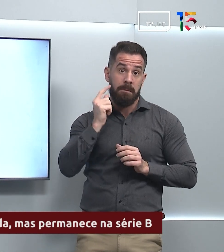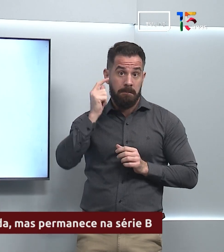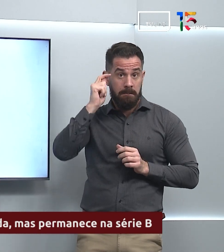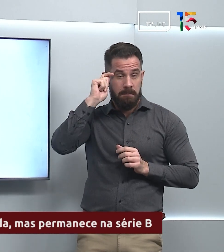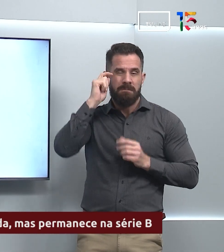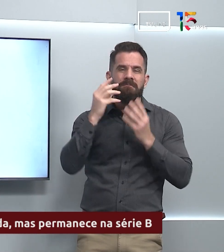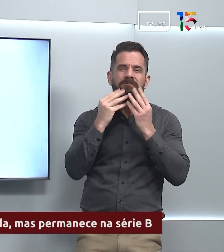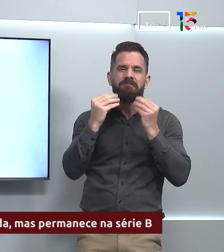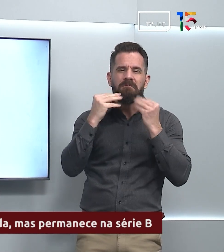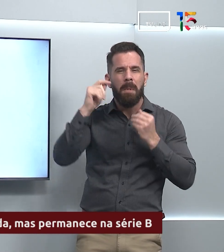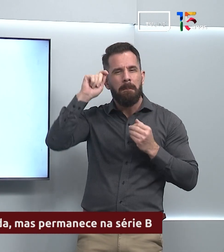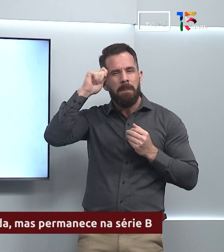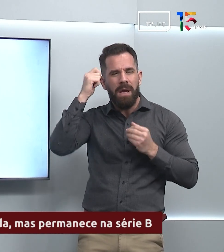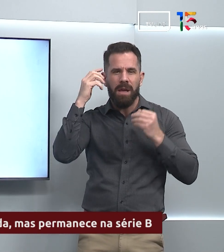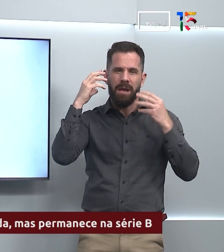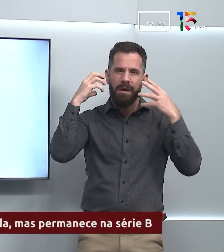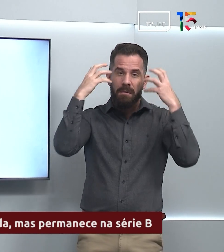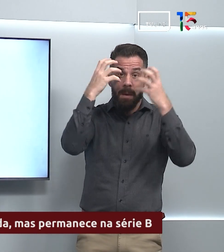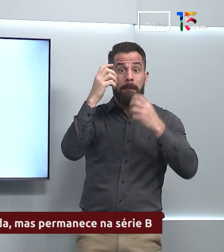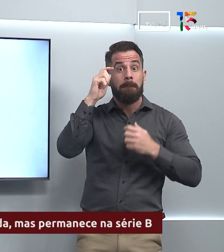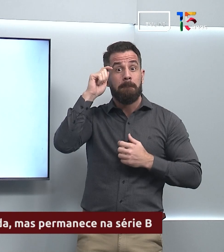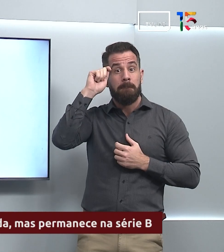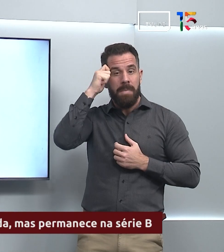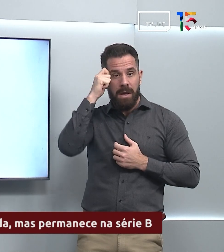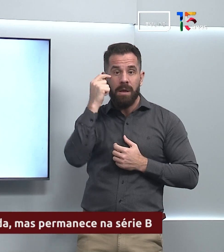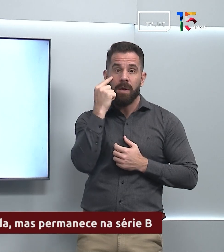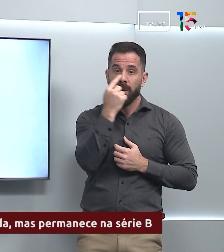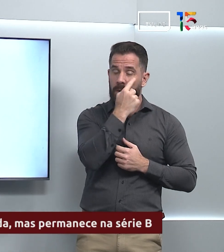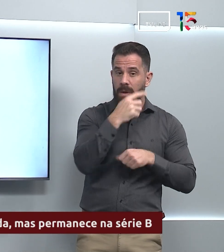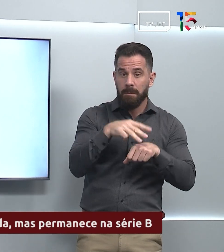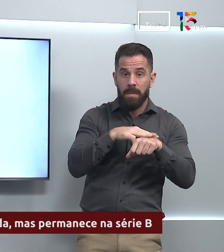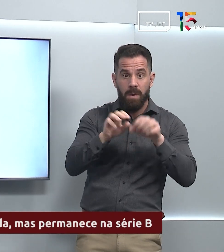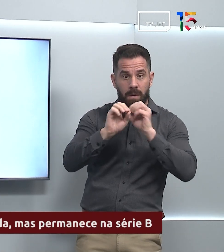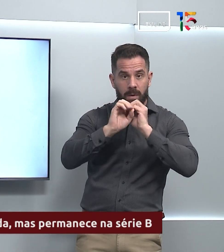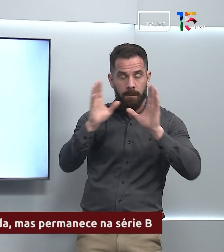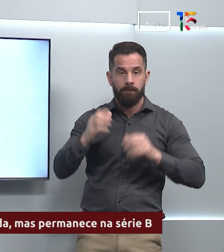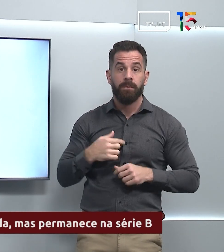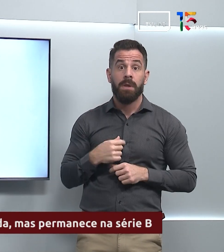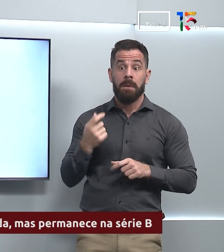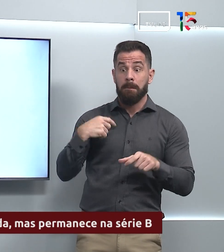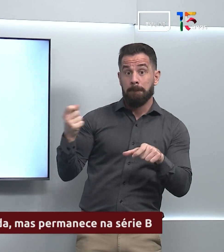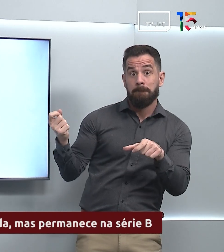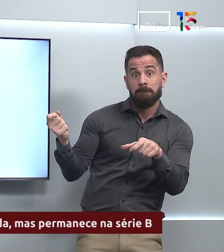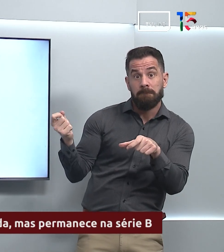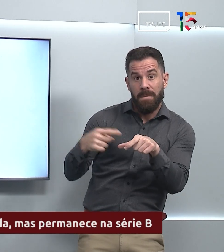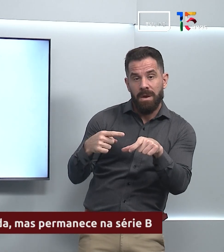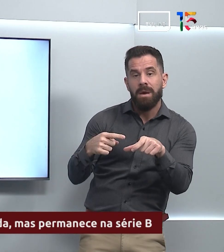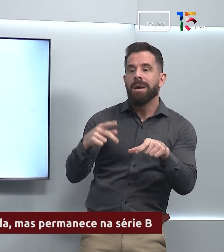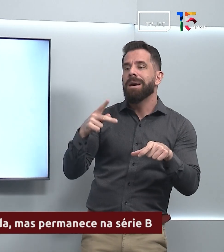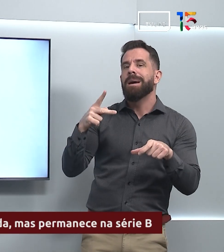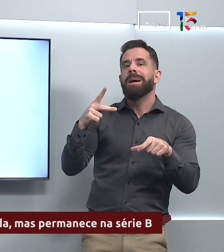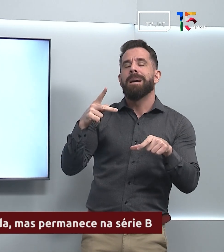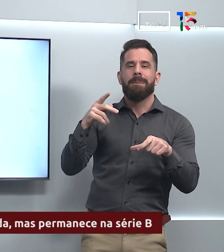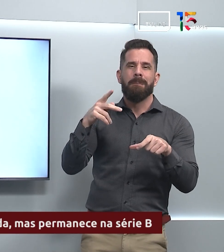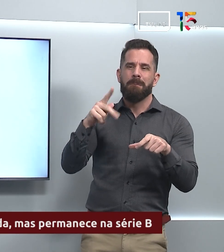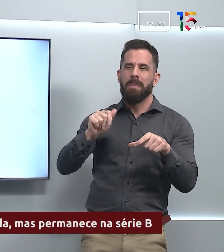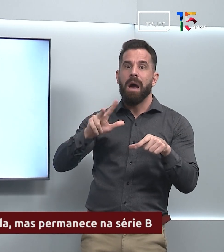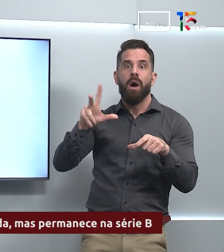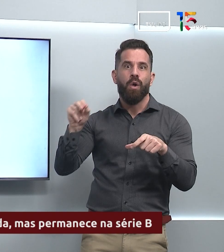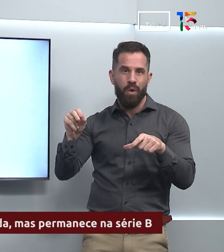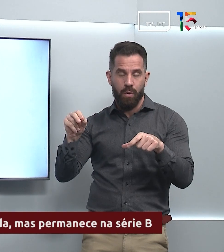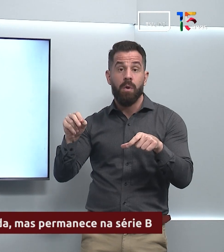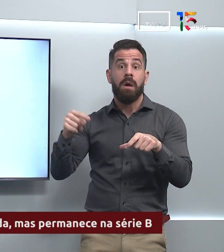claro. Com um gol de Paulo Baia, o Goiás venceu o Novo Horizontino por 1-0. Com esse